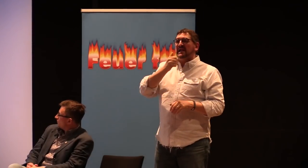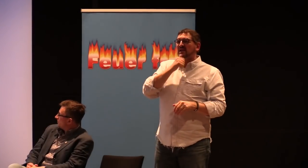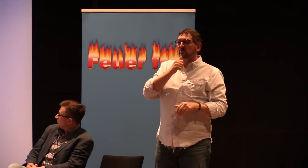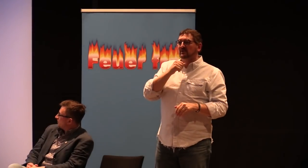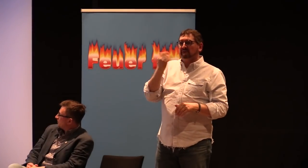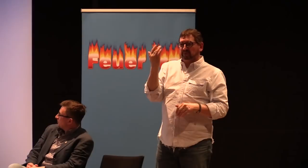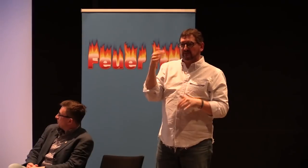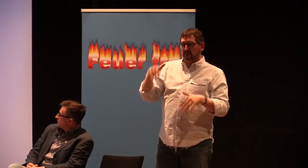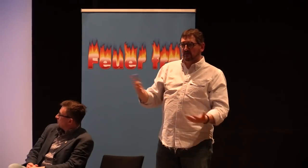zur Altersstruktur.